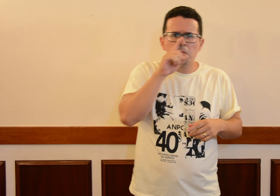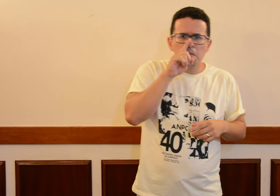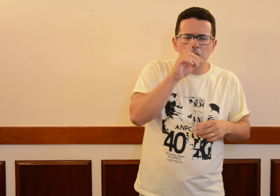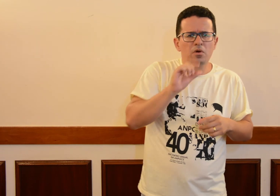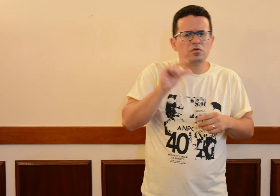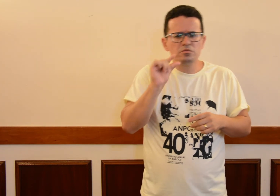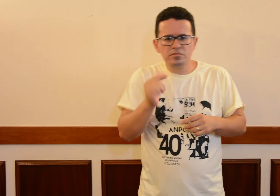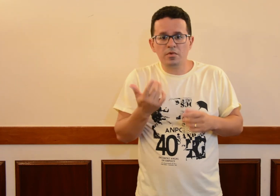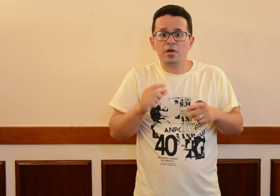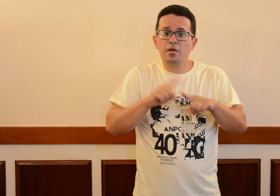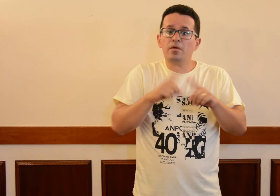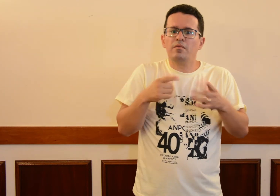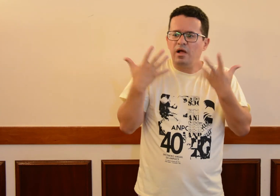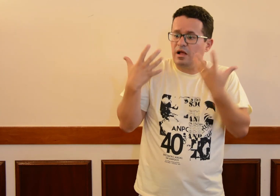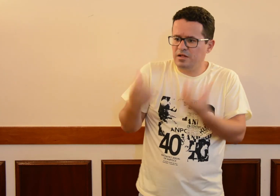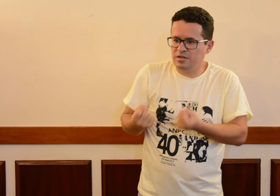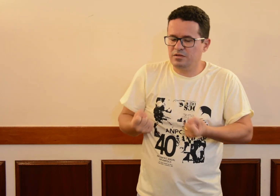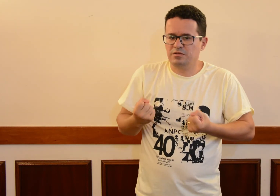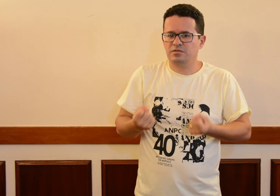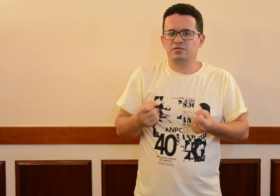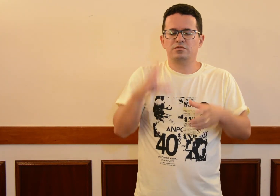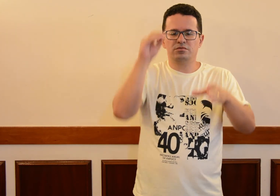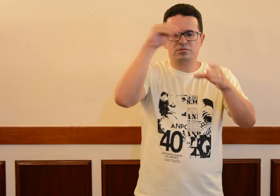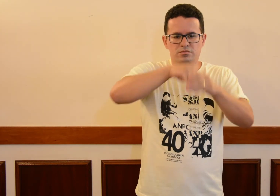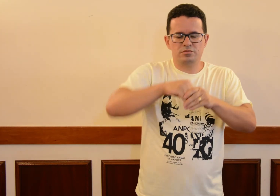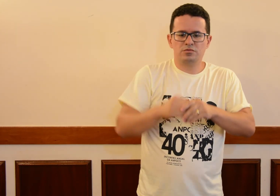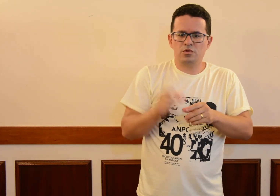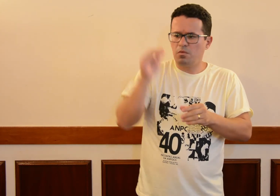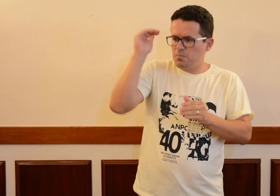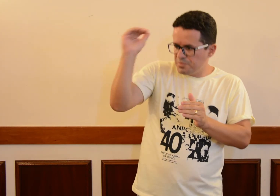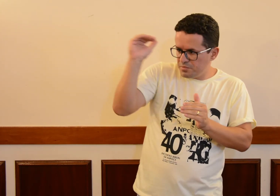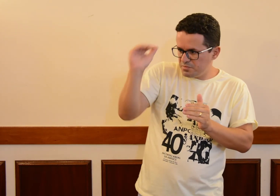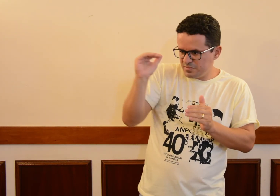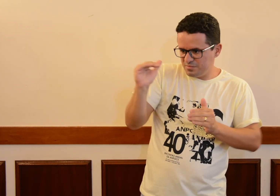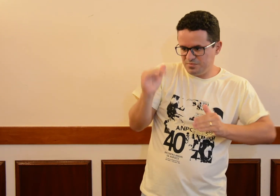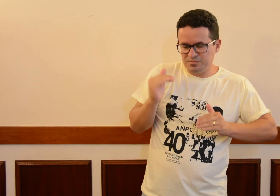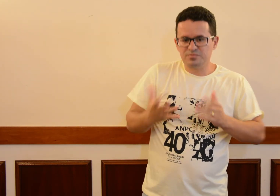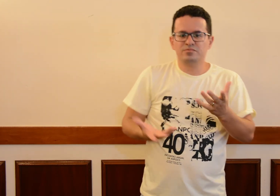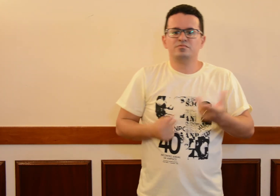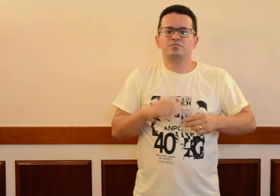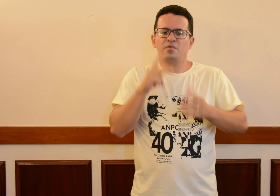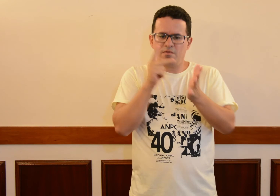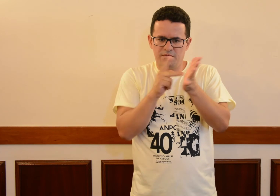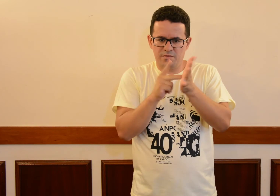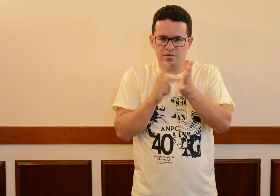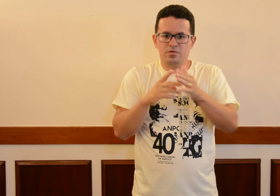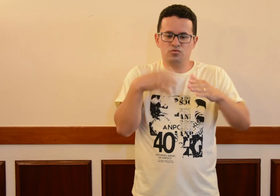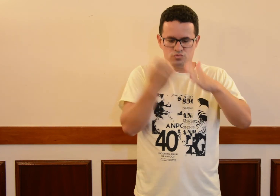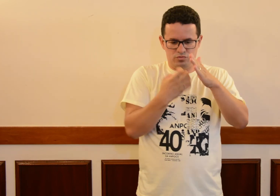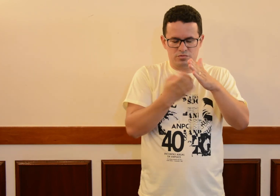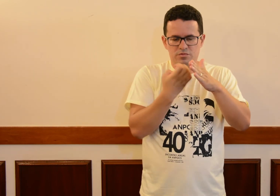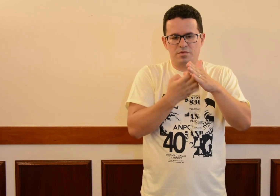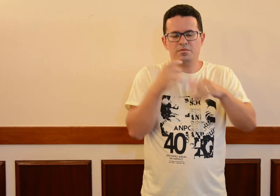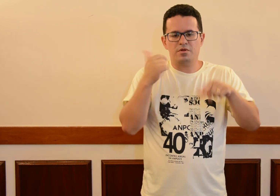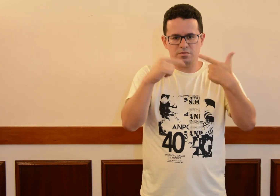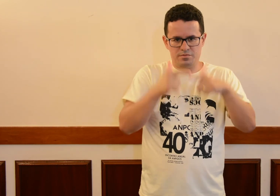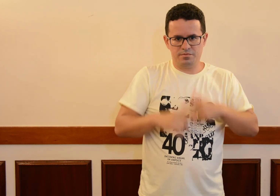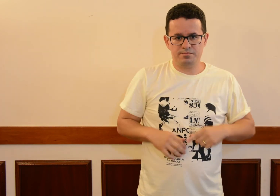de ser aceita dentro dos tipos de subjetividade legítimas do mundo do trabalho. Tomás, no entanto, parece